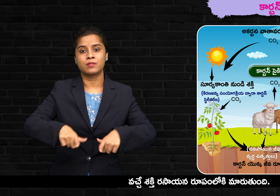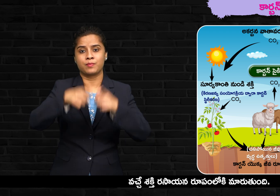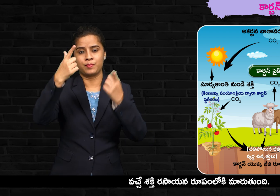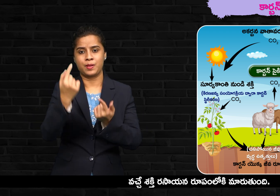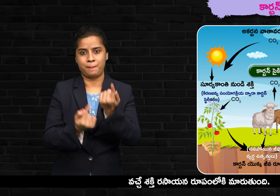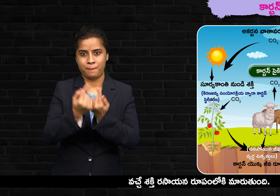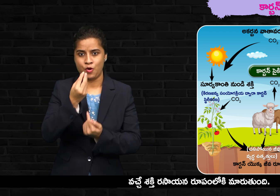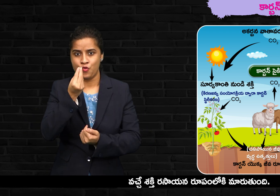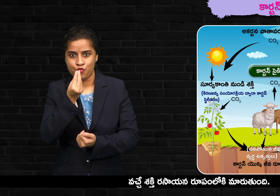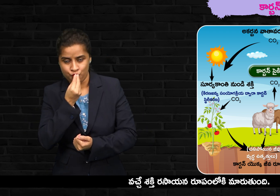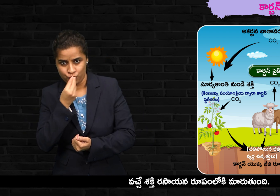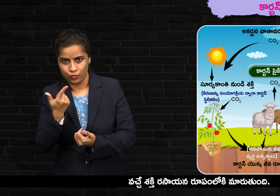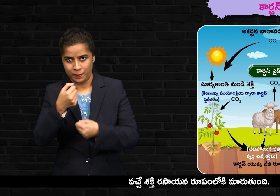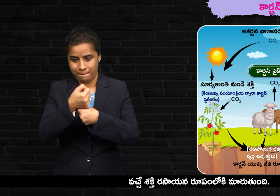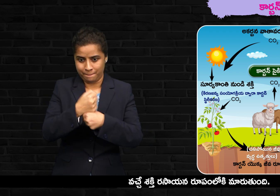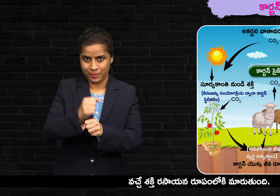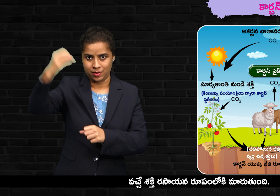రూపంలోకి మారుతుంది.